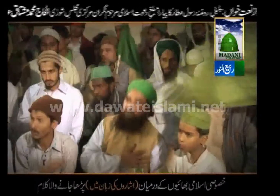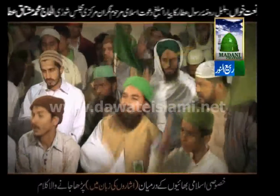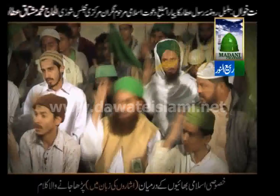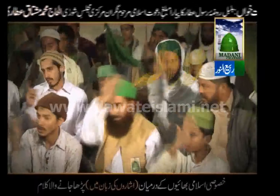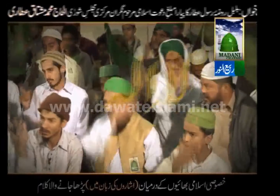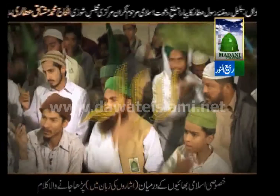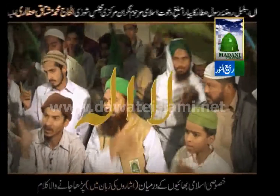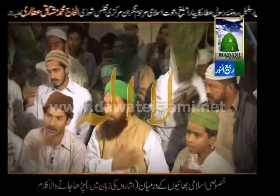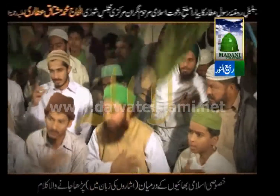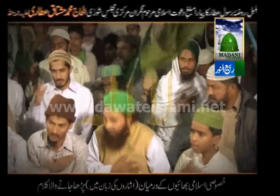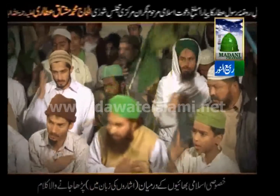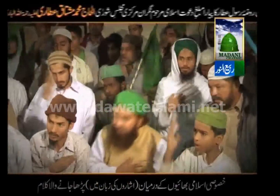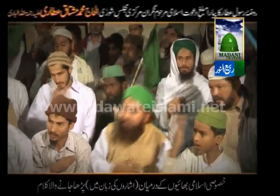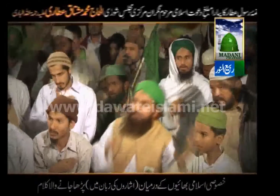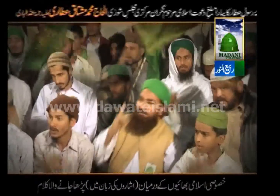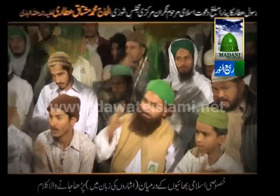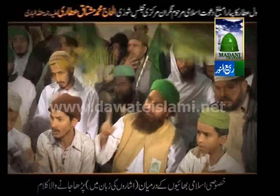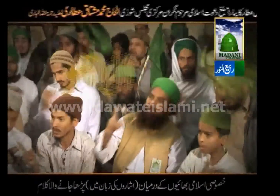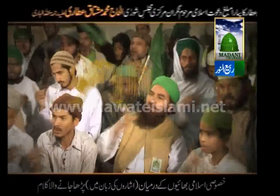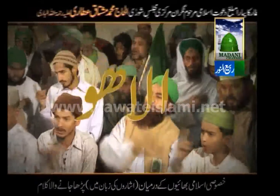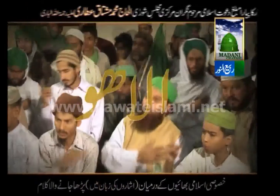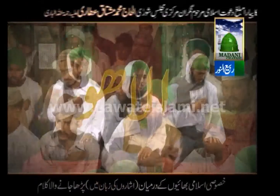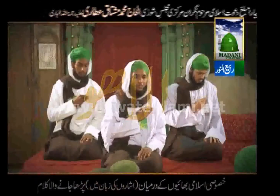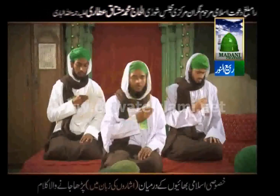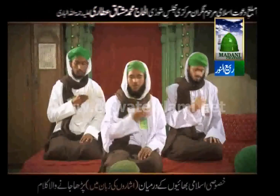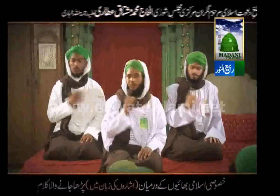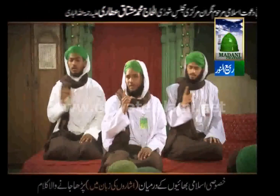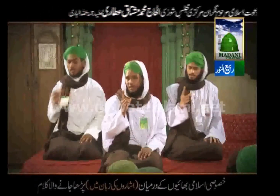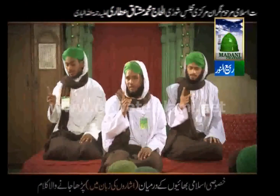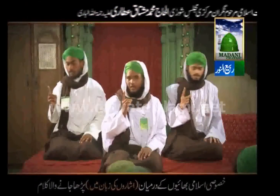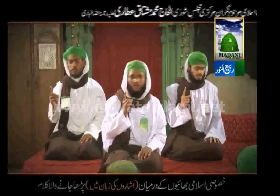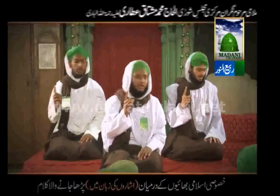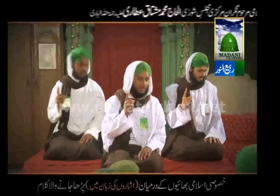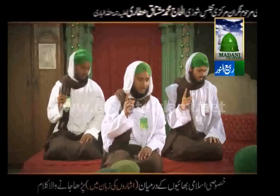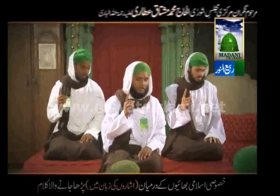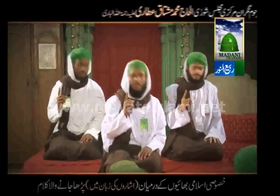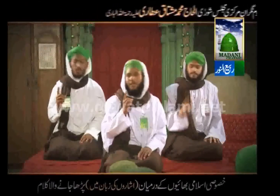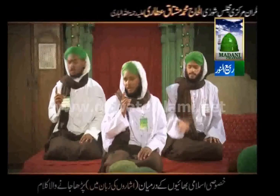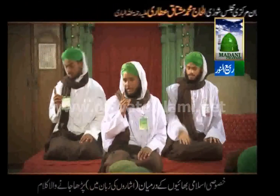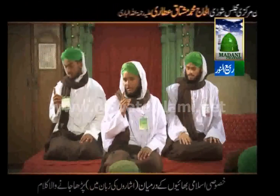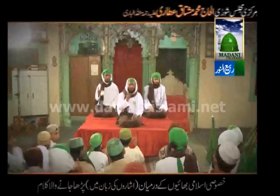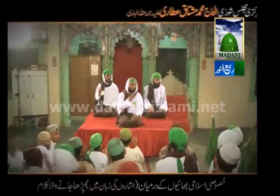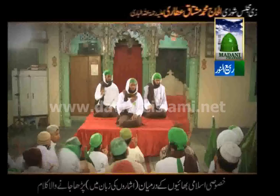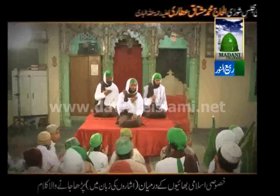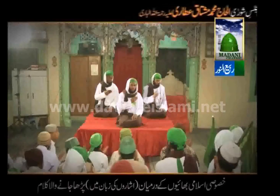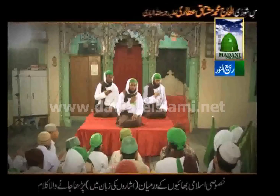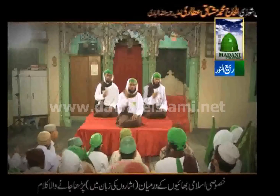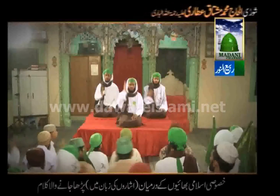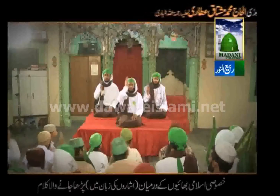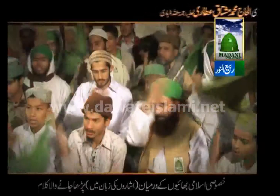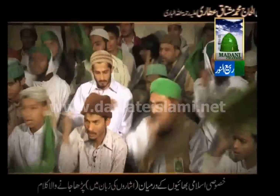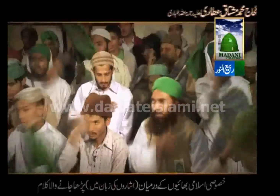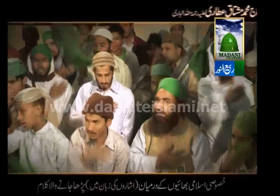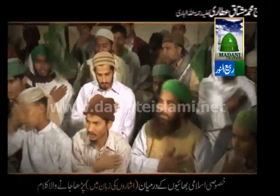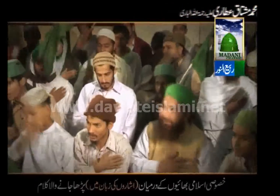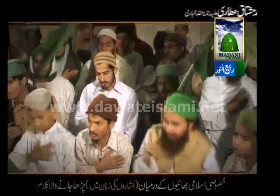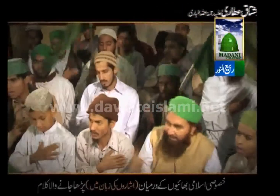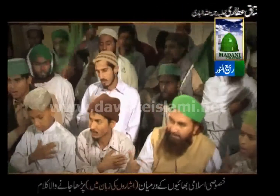اللہ لا الہ الا ہو اللہ اللہ اللہ لا